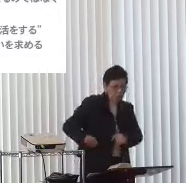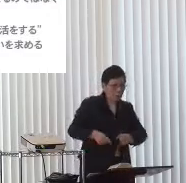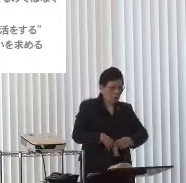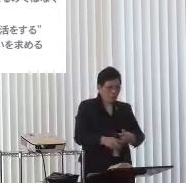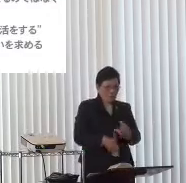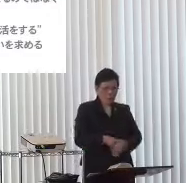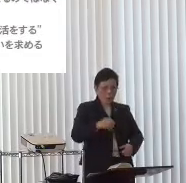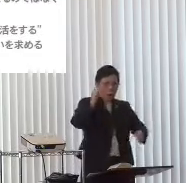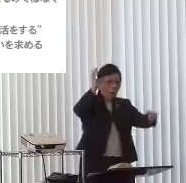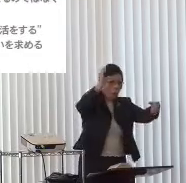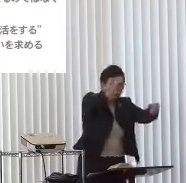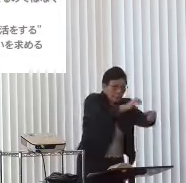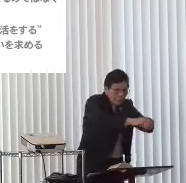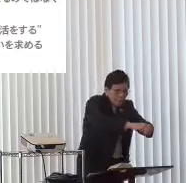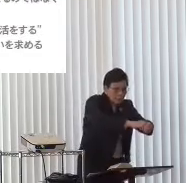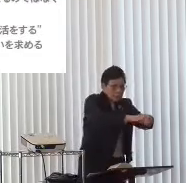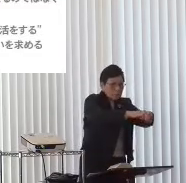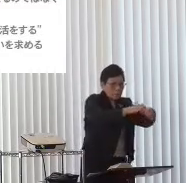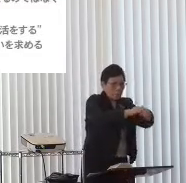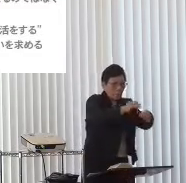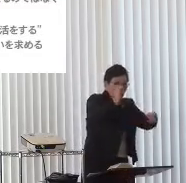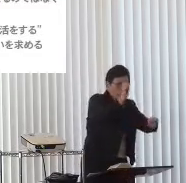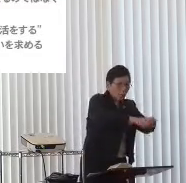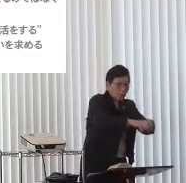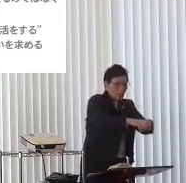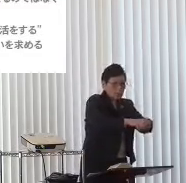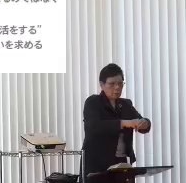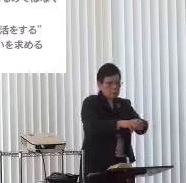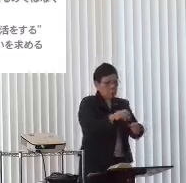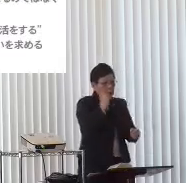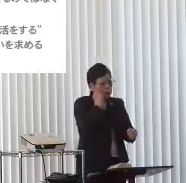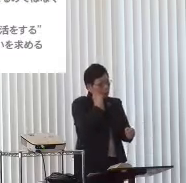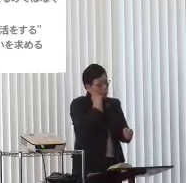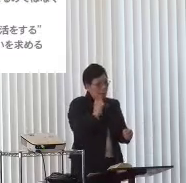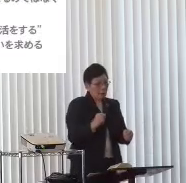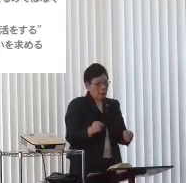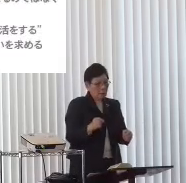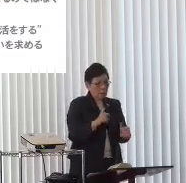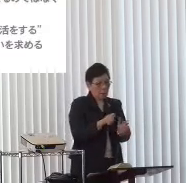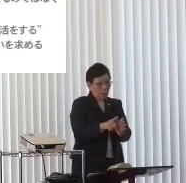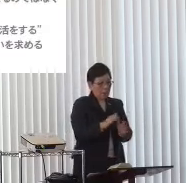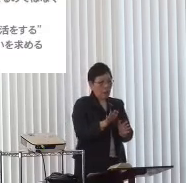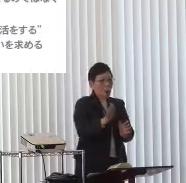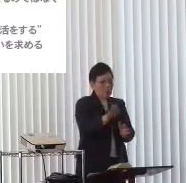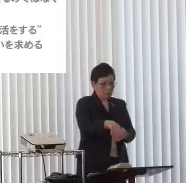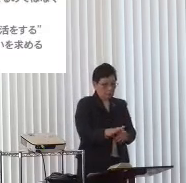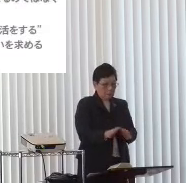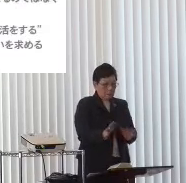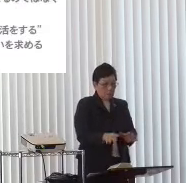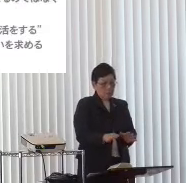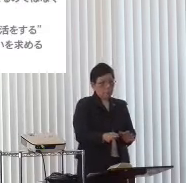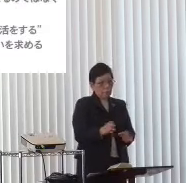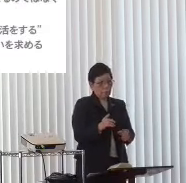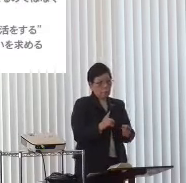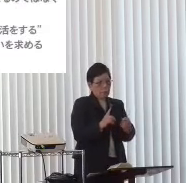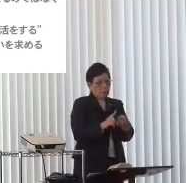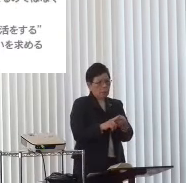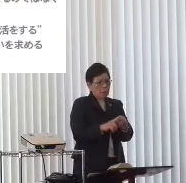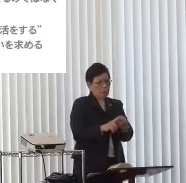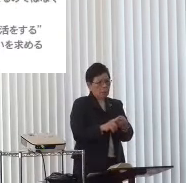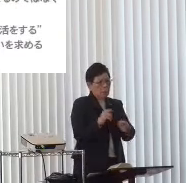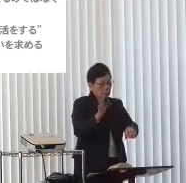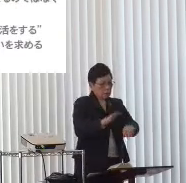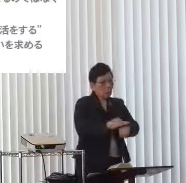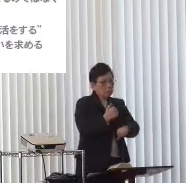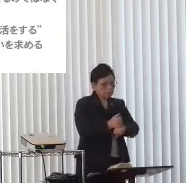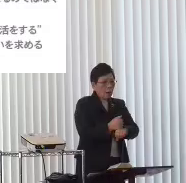に仕立ててるんですけども、90年もやってるっていうんですから、なかなかのもんだと思いますが、あの選手がバーッと走ってるようですけど、実